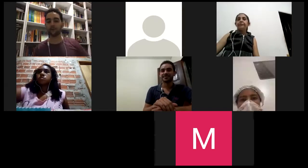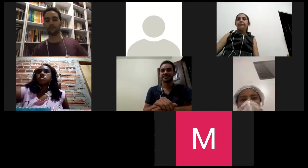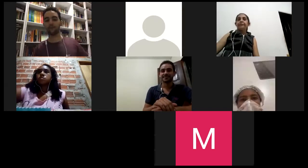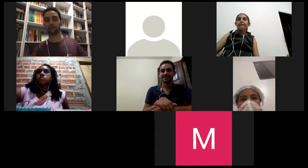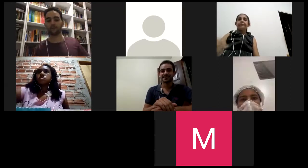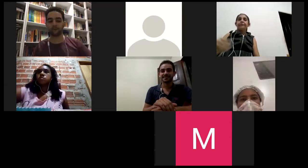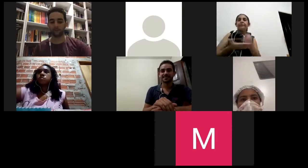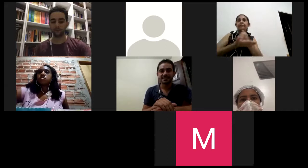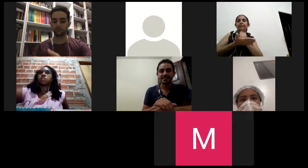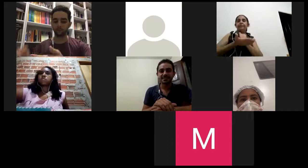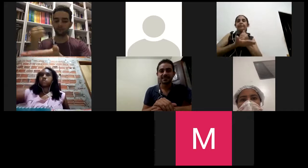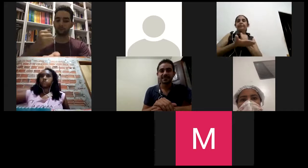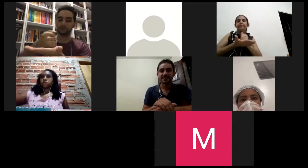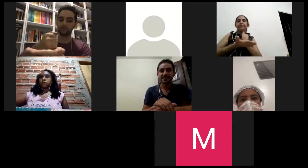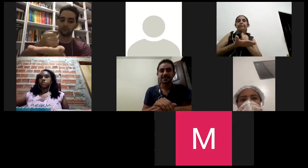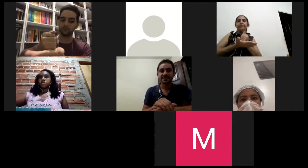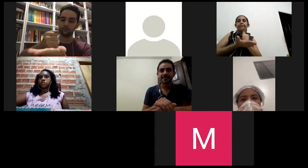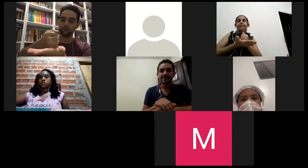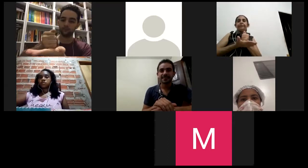Caipirinha.